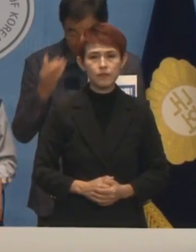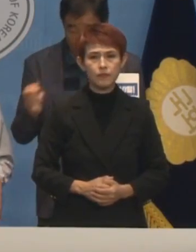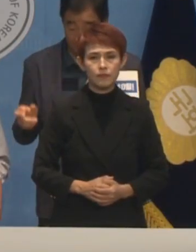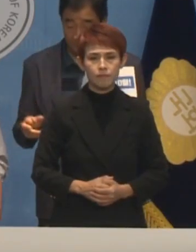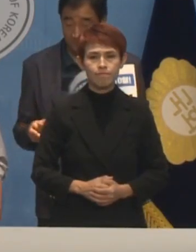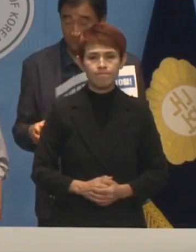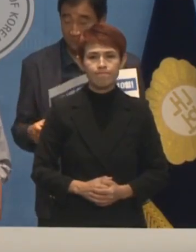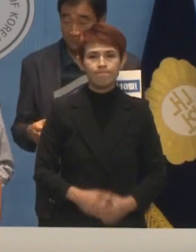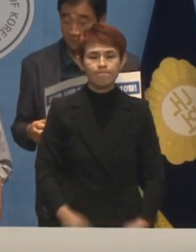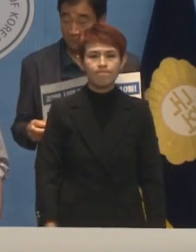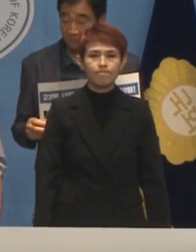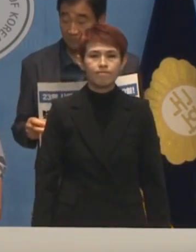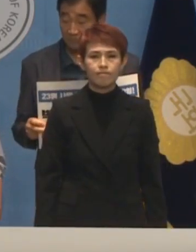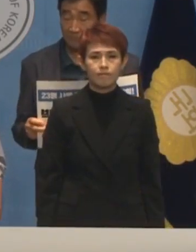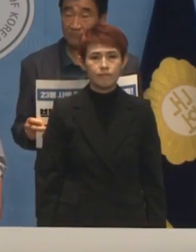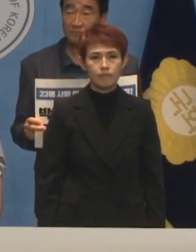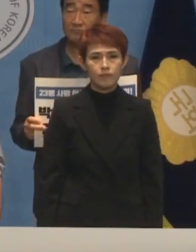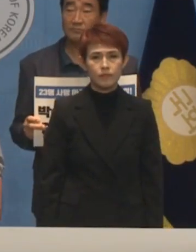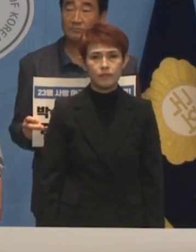예.